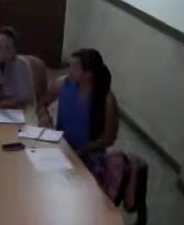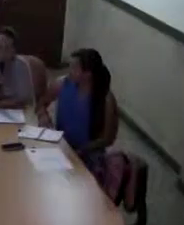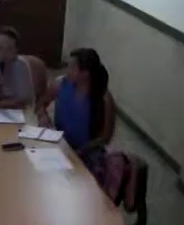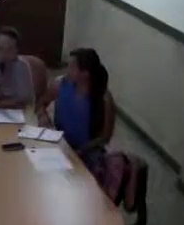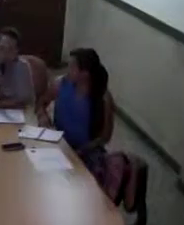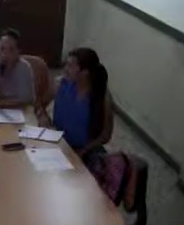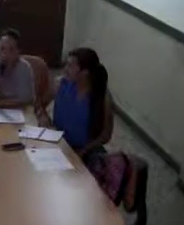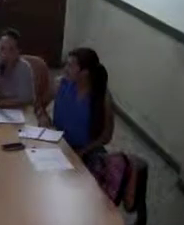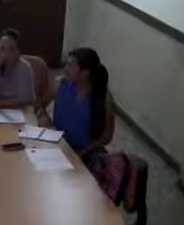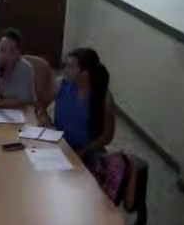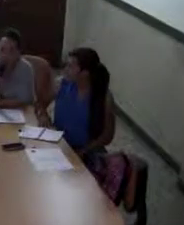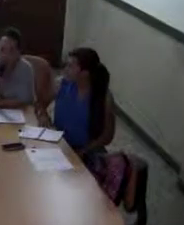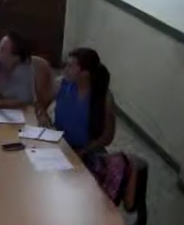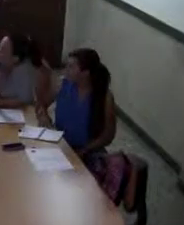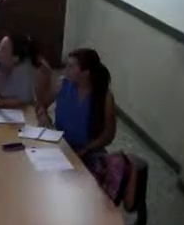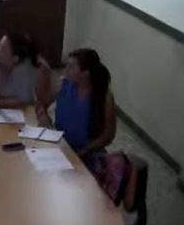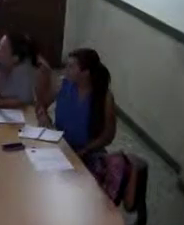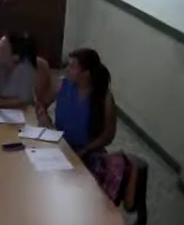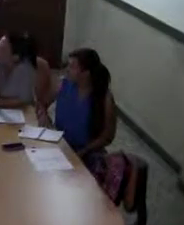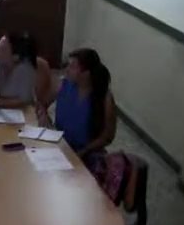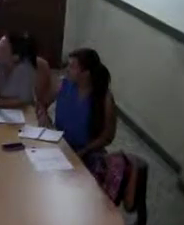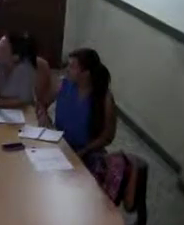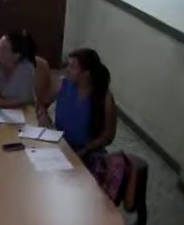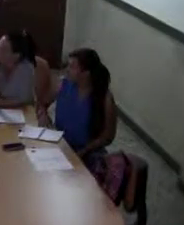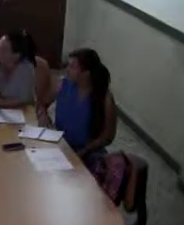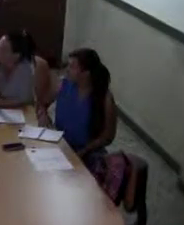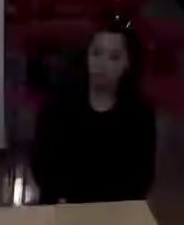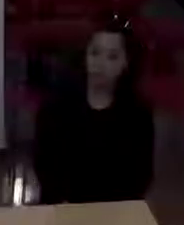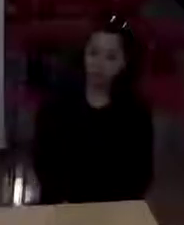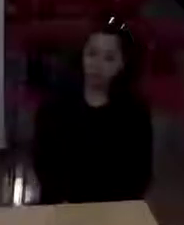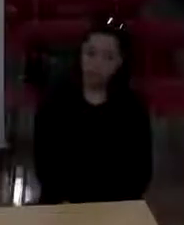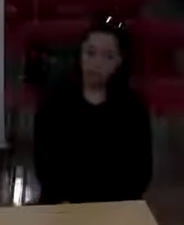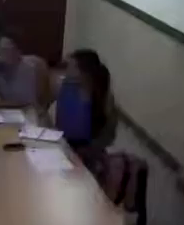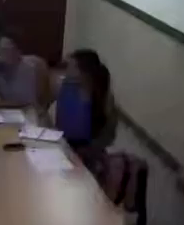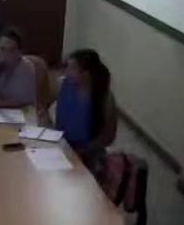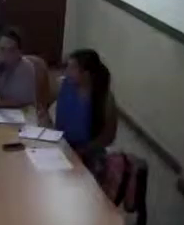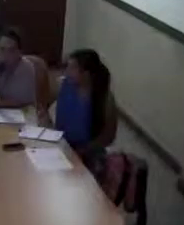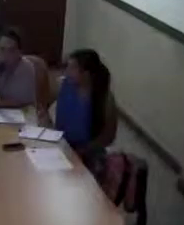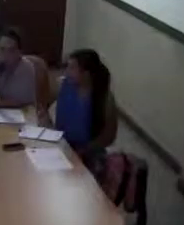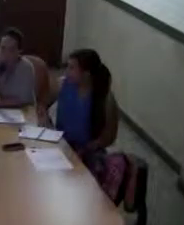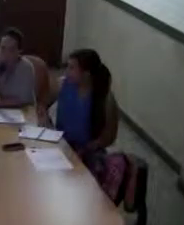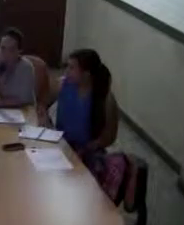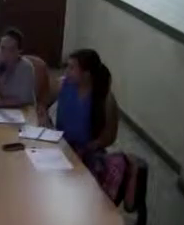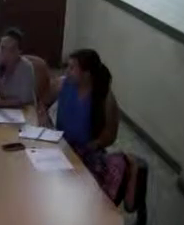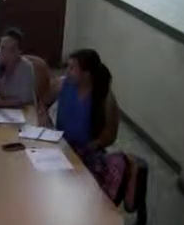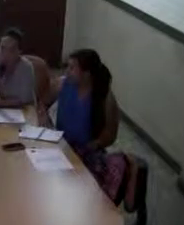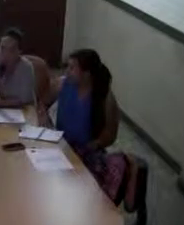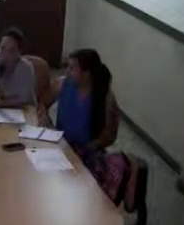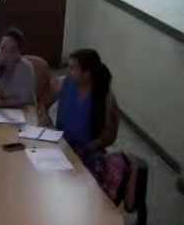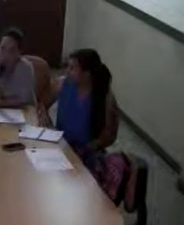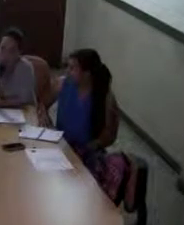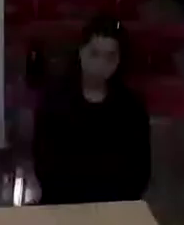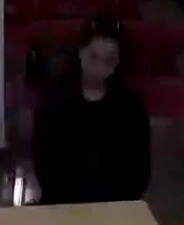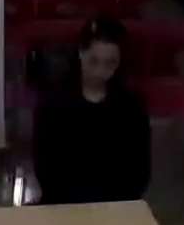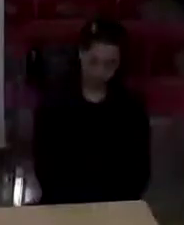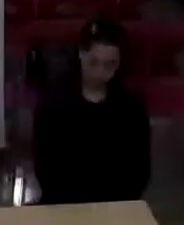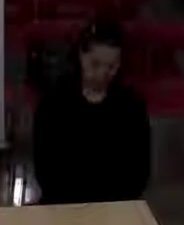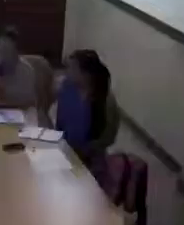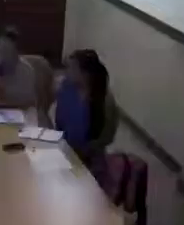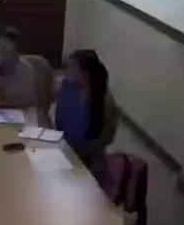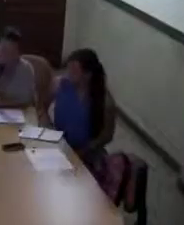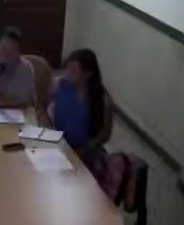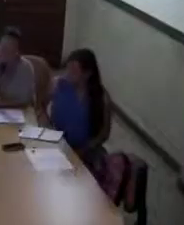Listo, muchas gracias. Yami. ¿Yami? 640, Yami, con Y. ¿Sí? Las